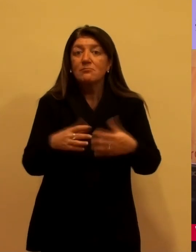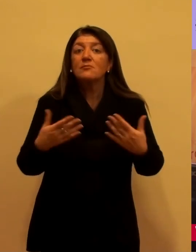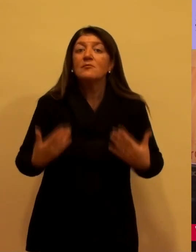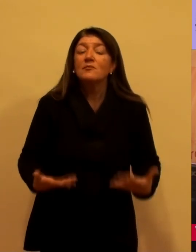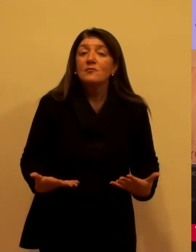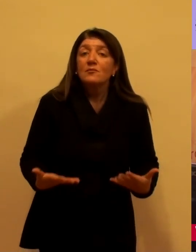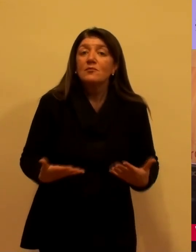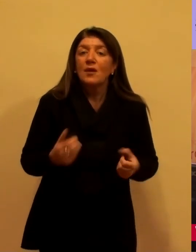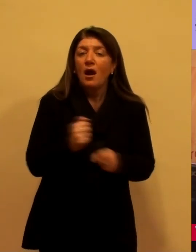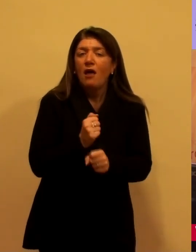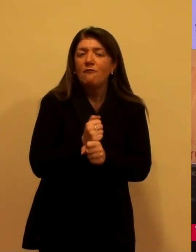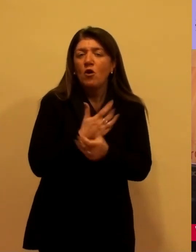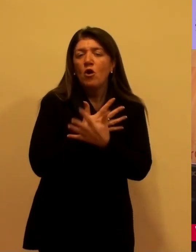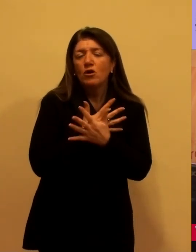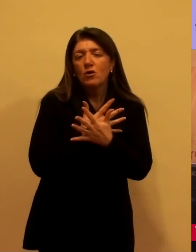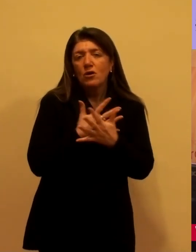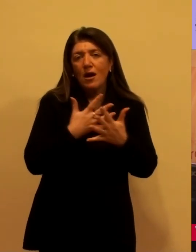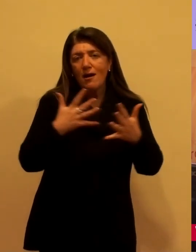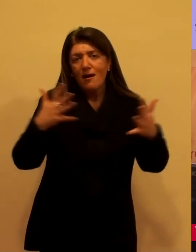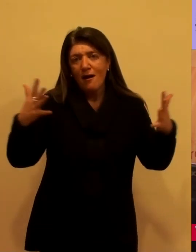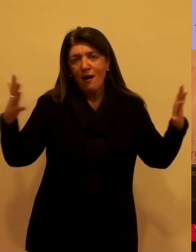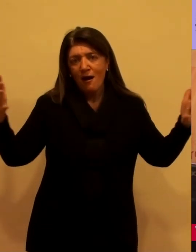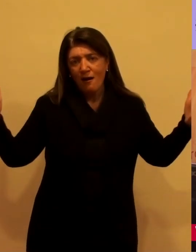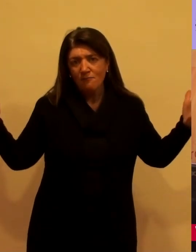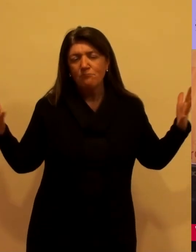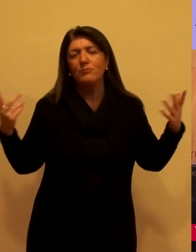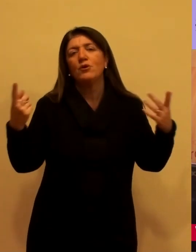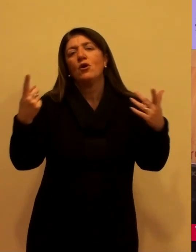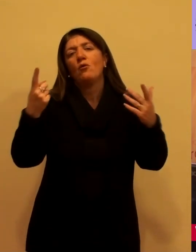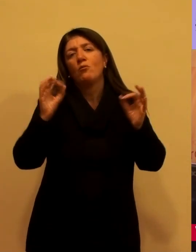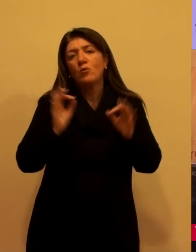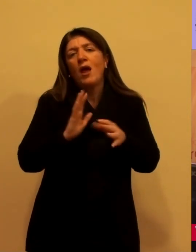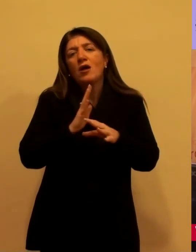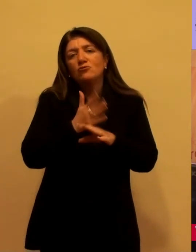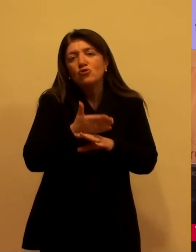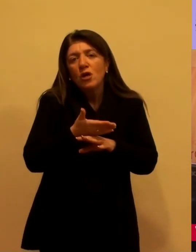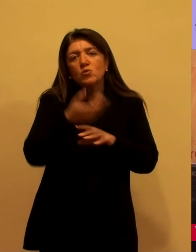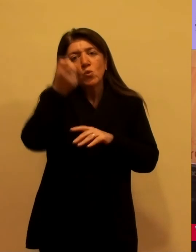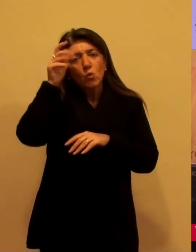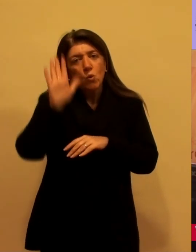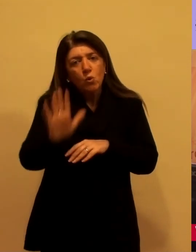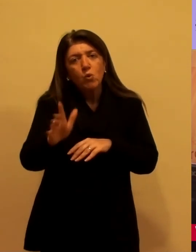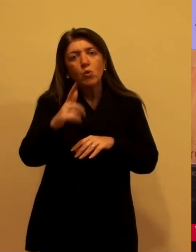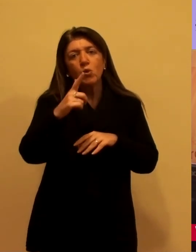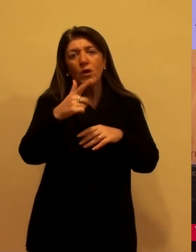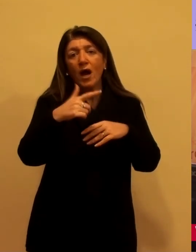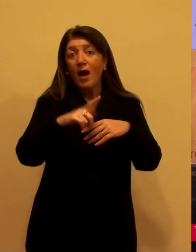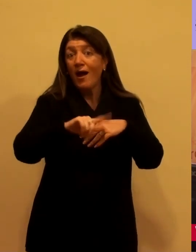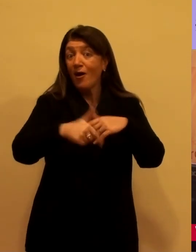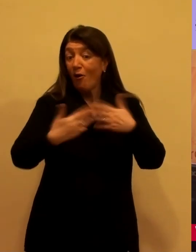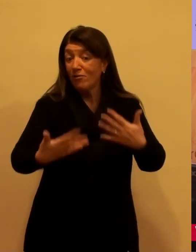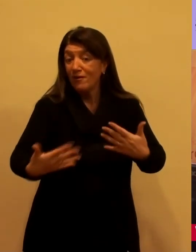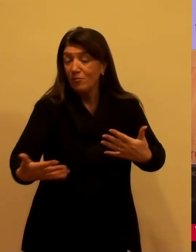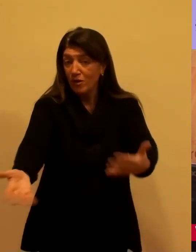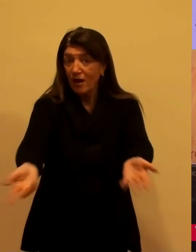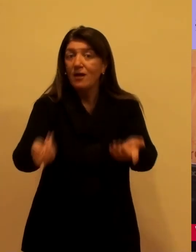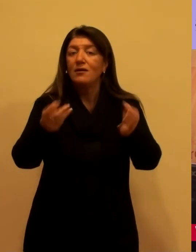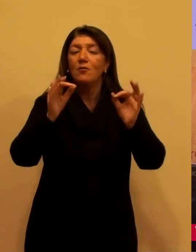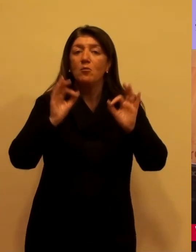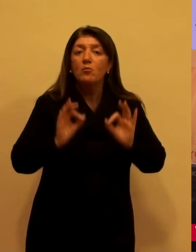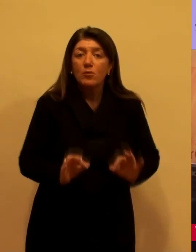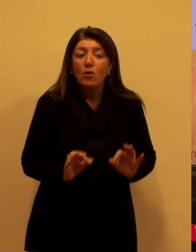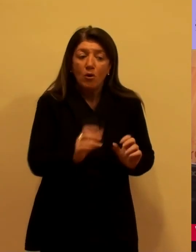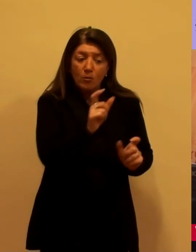ampio lavoro sull'accesso alla cultura contemporanea c'è certamente un lavoro specifico per le persone con